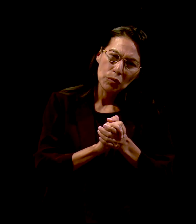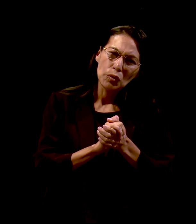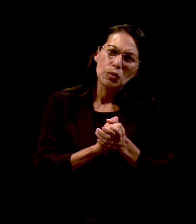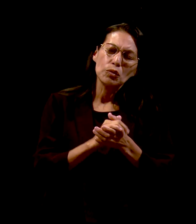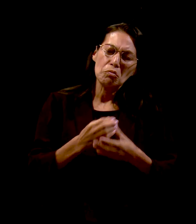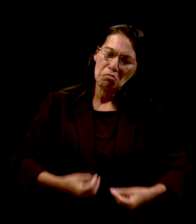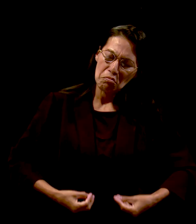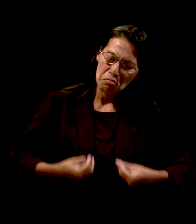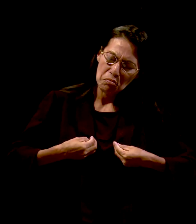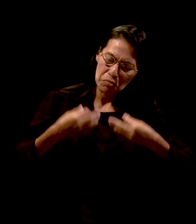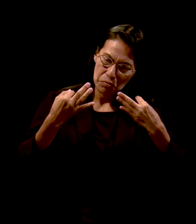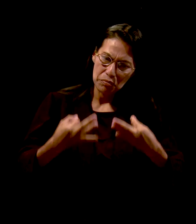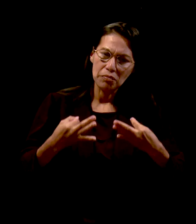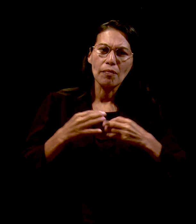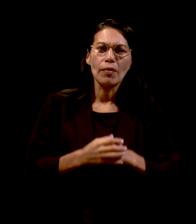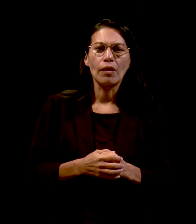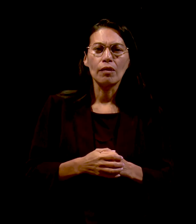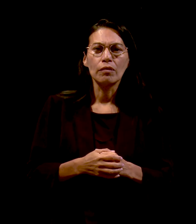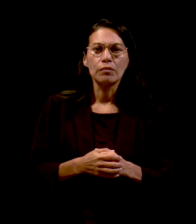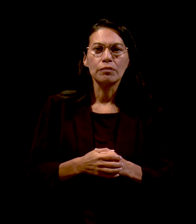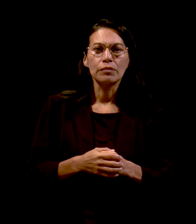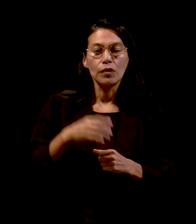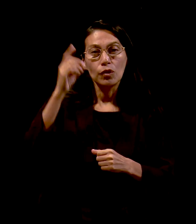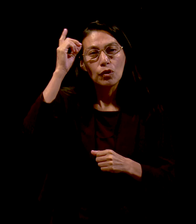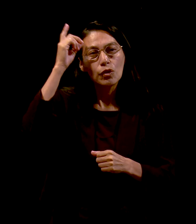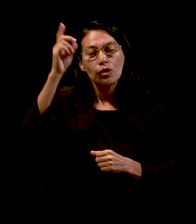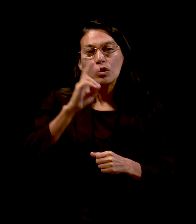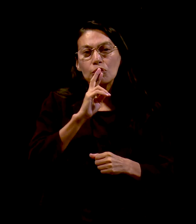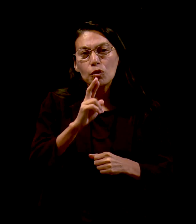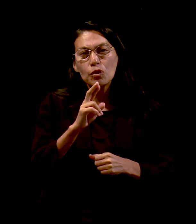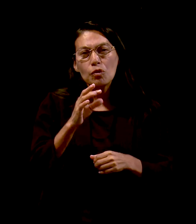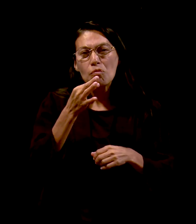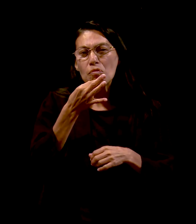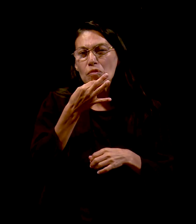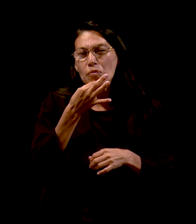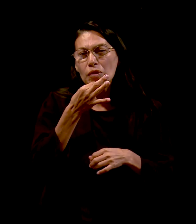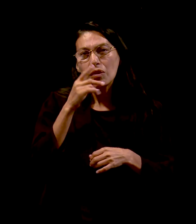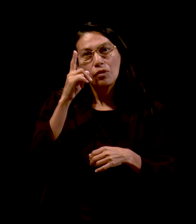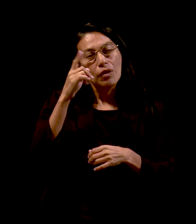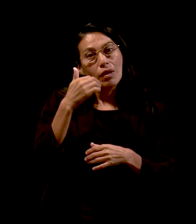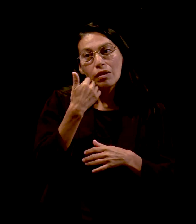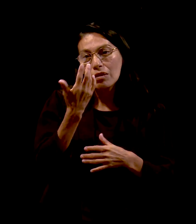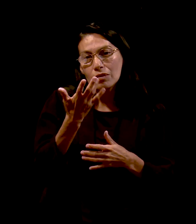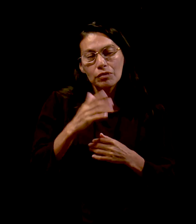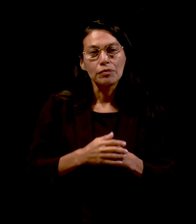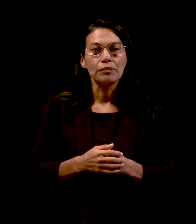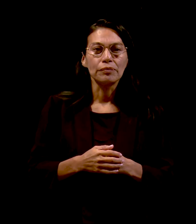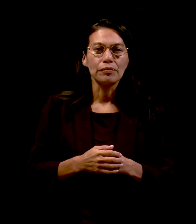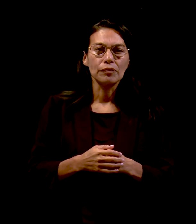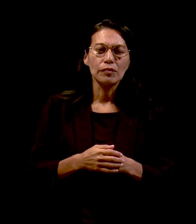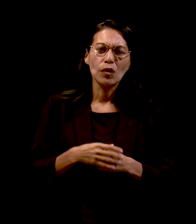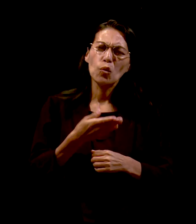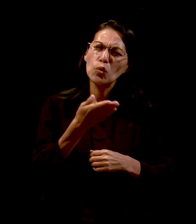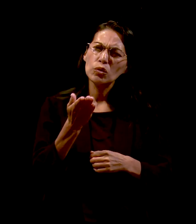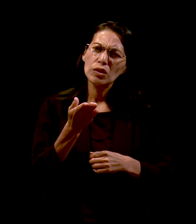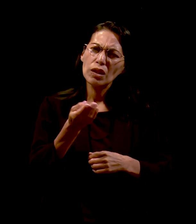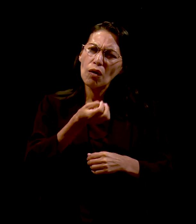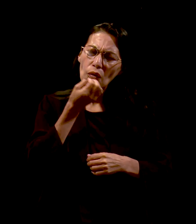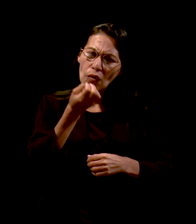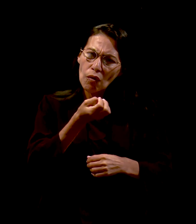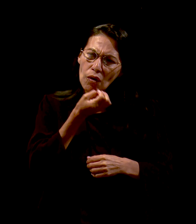estimó pertinente usted ustedes mientras oraban cuál era su su